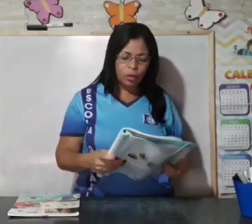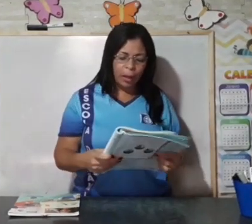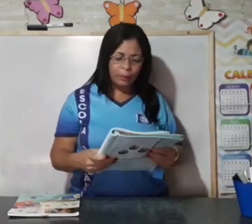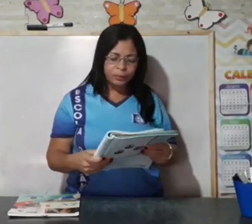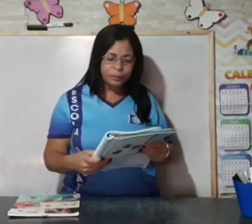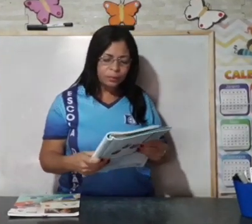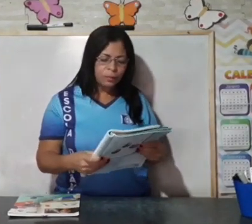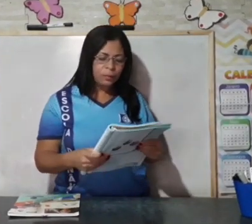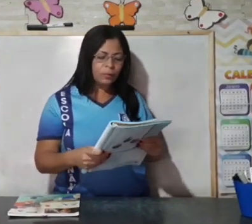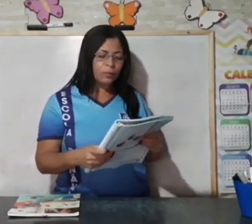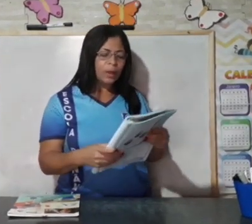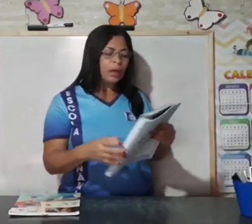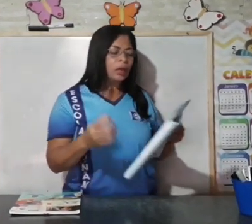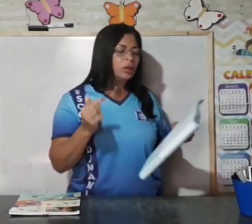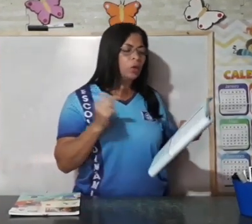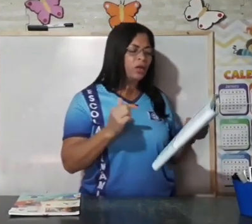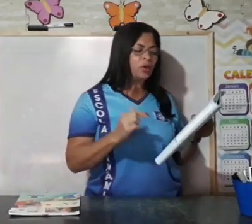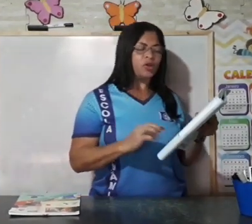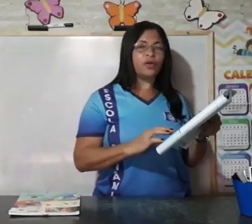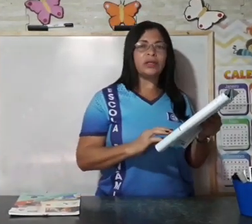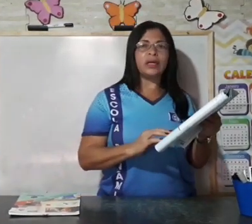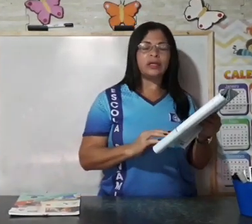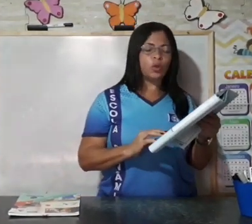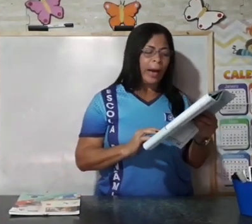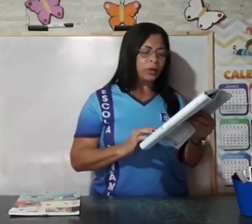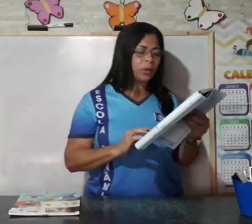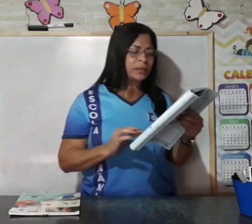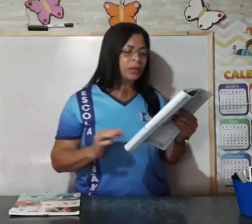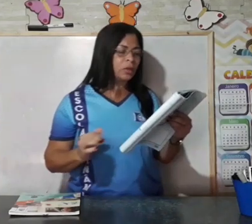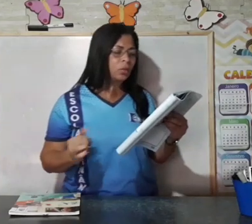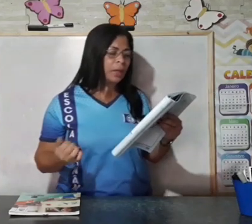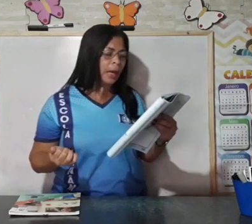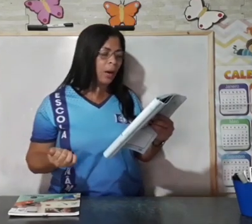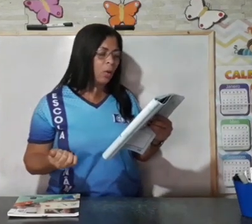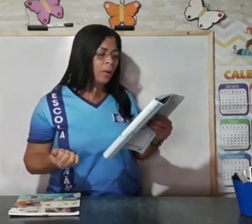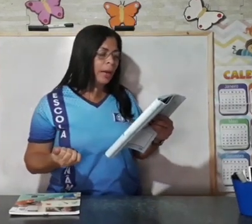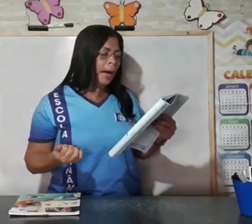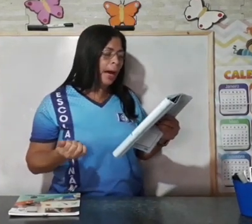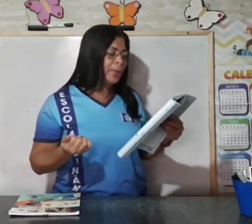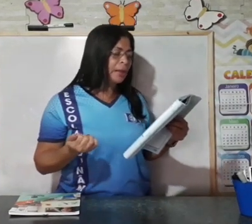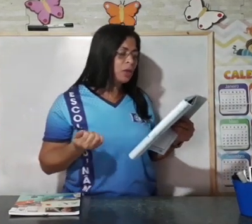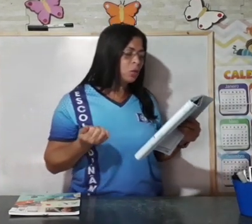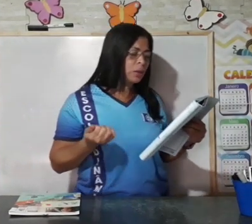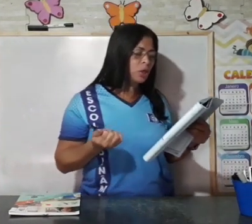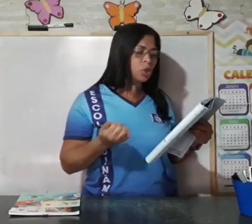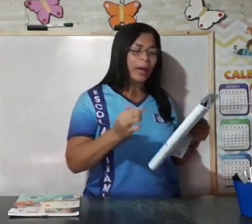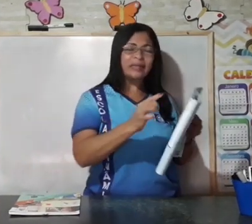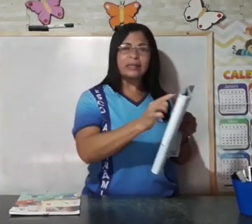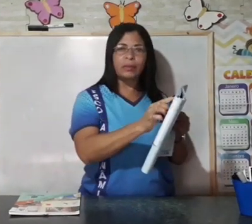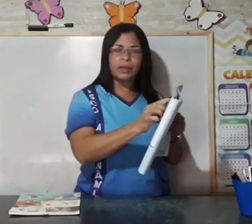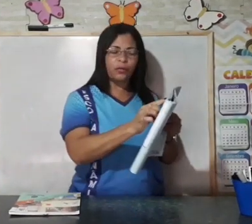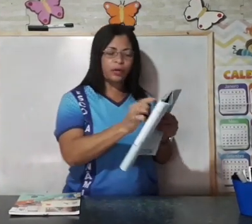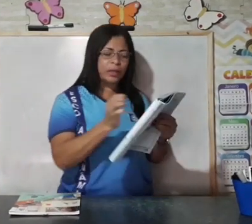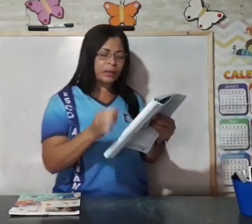lá. No livrinho de vocês, no quarto quesito, tem lá, ó. A partir do texto acima, que foi esse